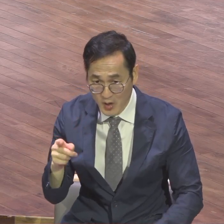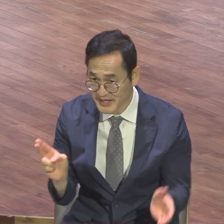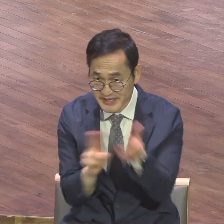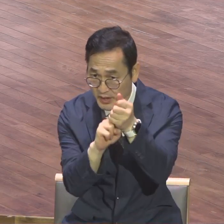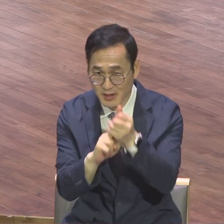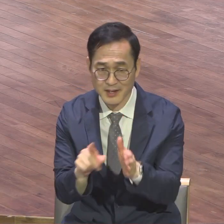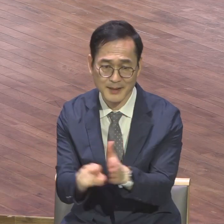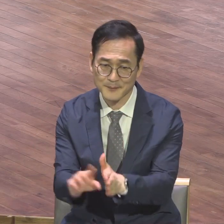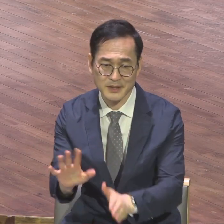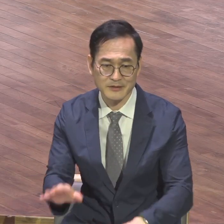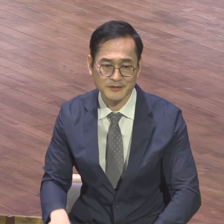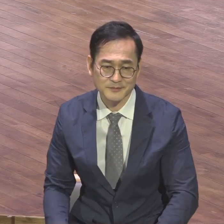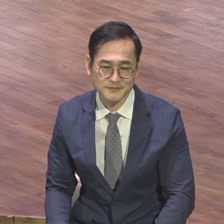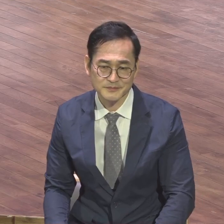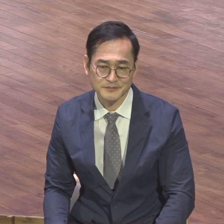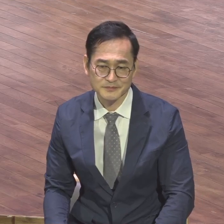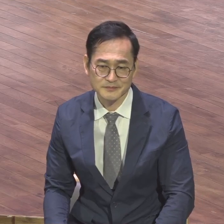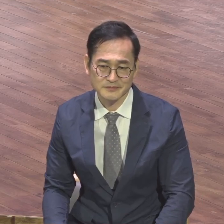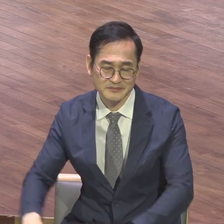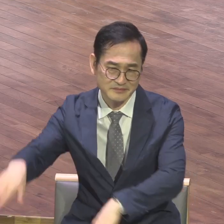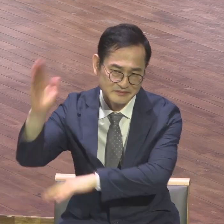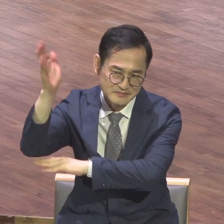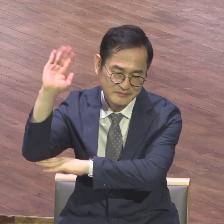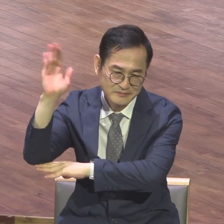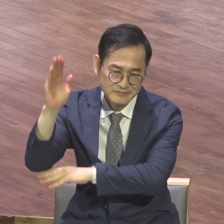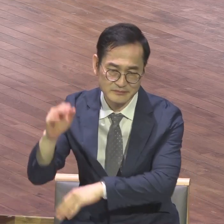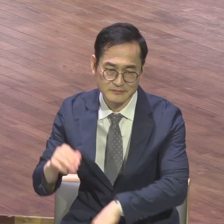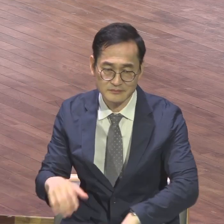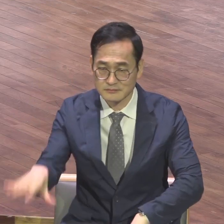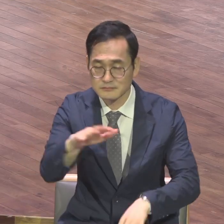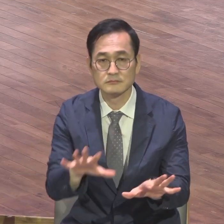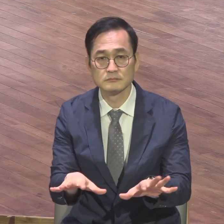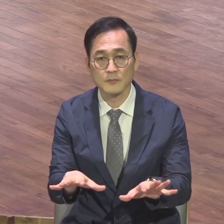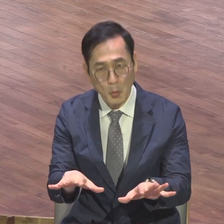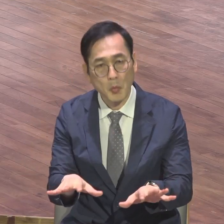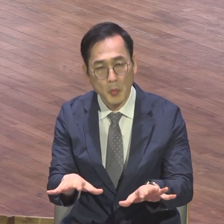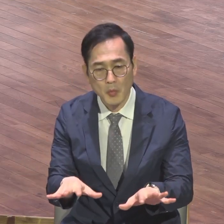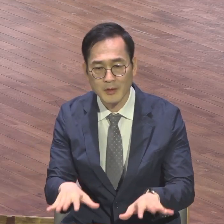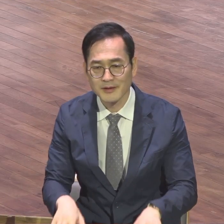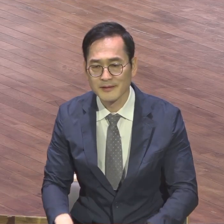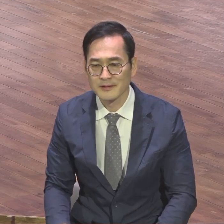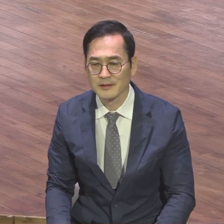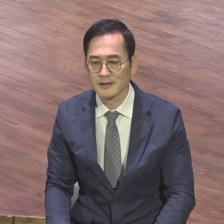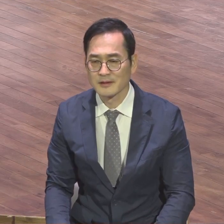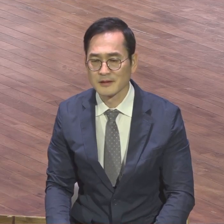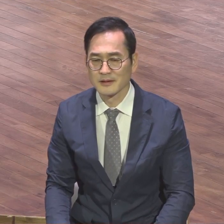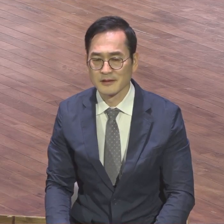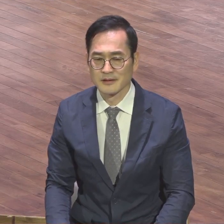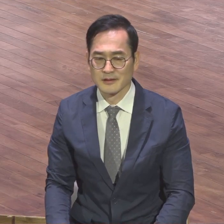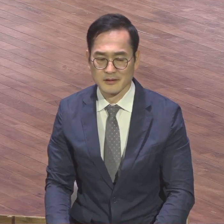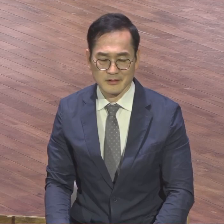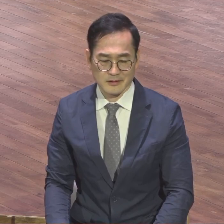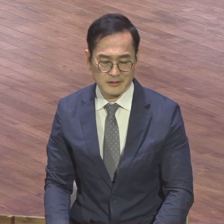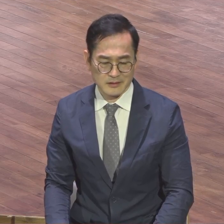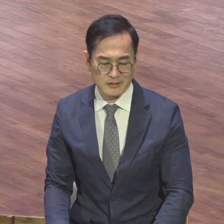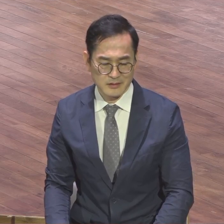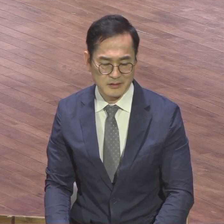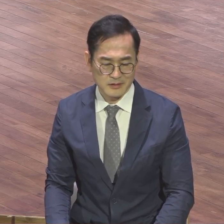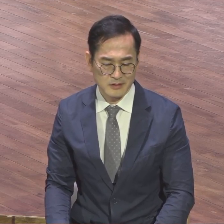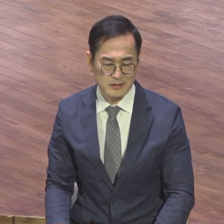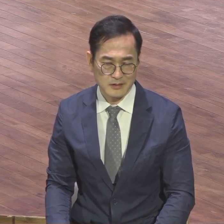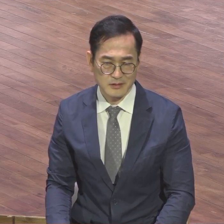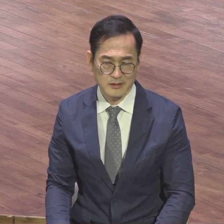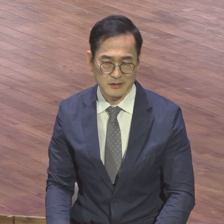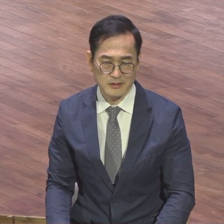안 믿는 거예요. 아니, 이스라엘 감히 오병이의 기적 행한 장소에 오병이의 교회가